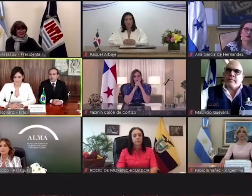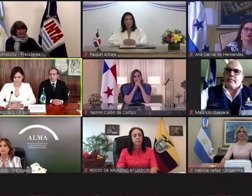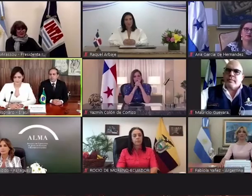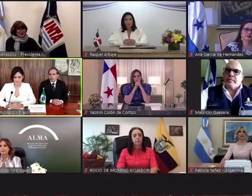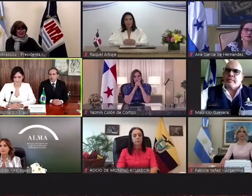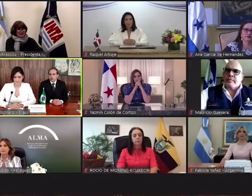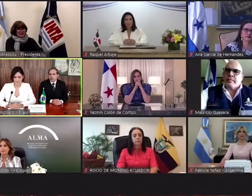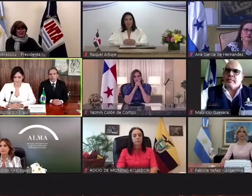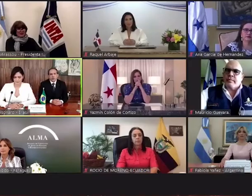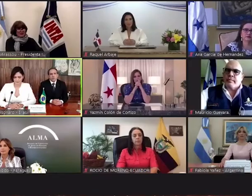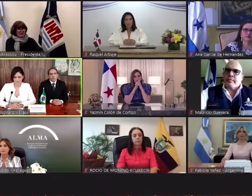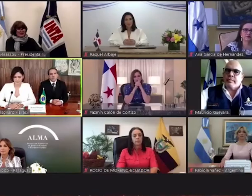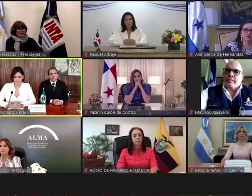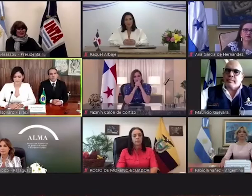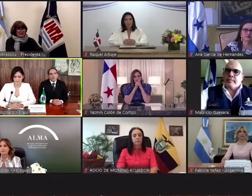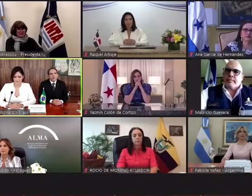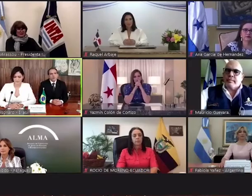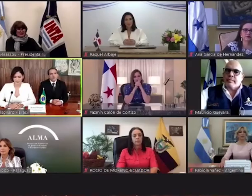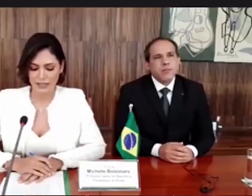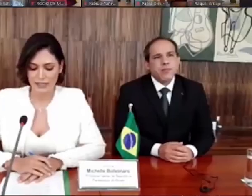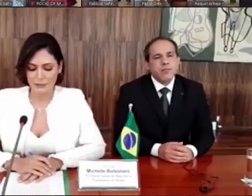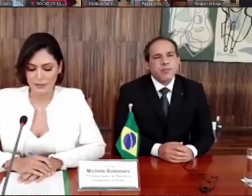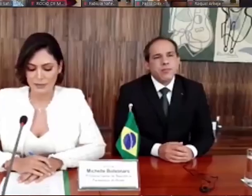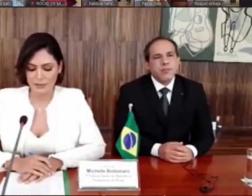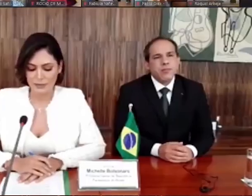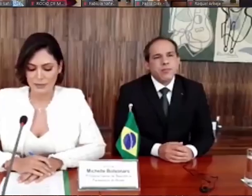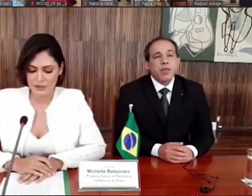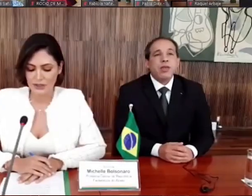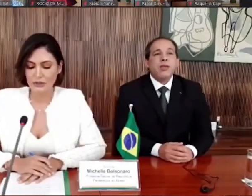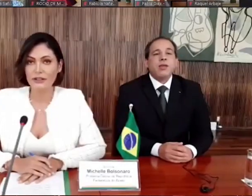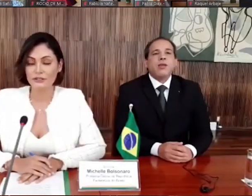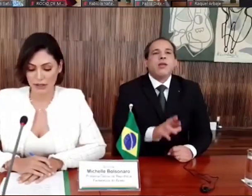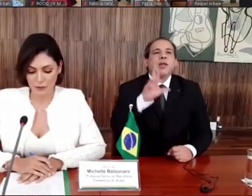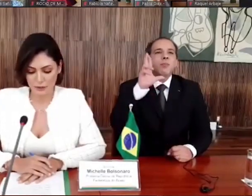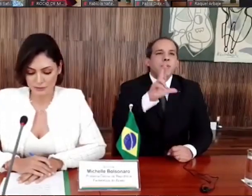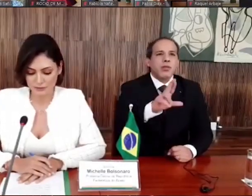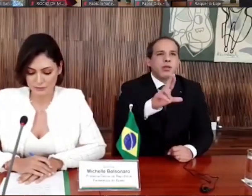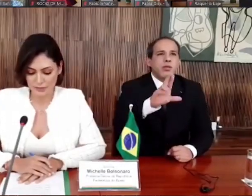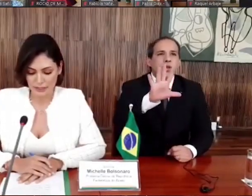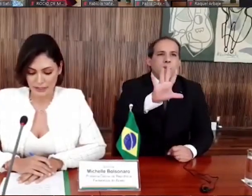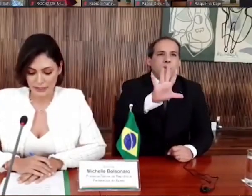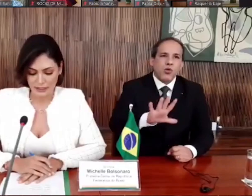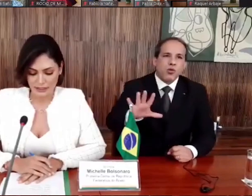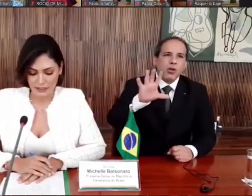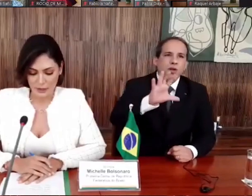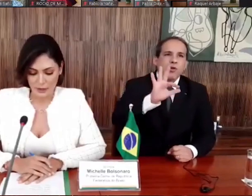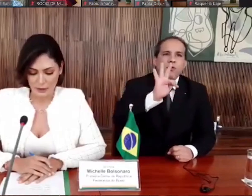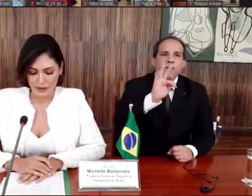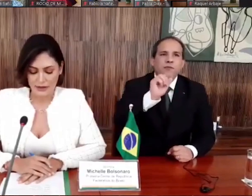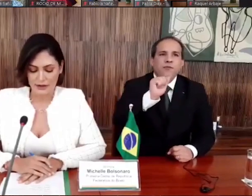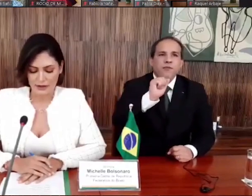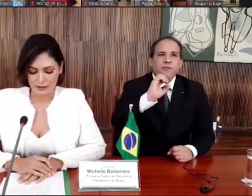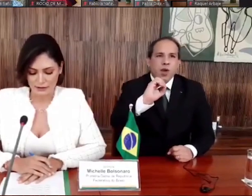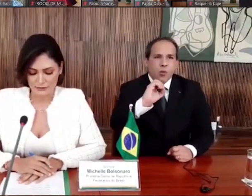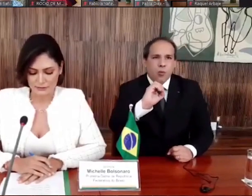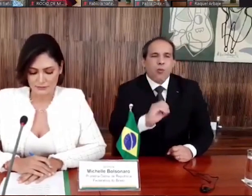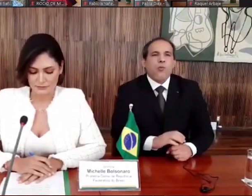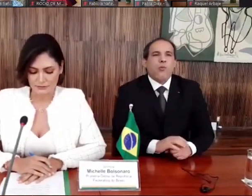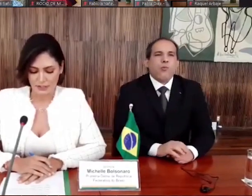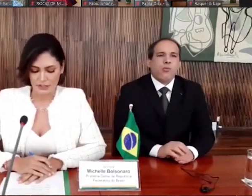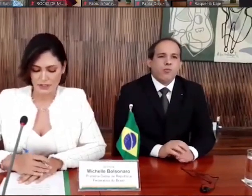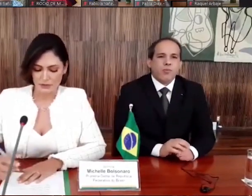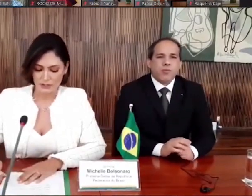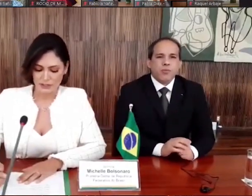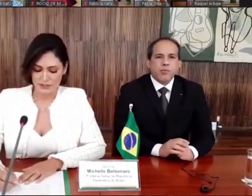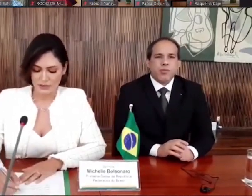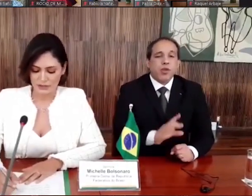García, Yasmín y Raquel. Representantes regional da FAO. Además del representante regional de la